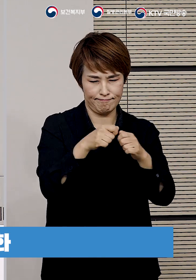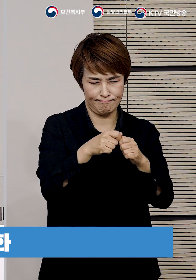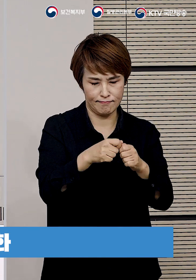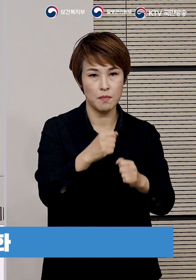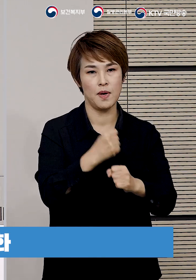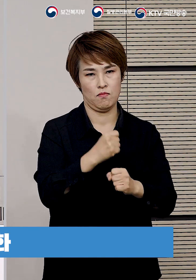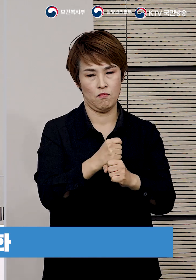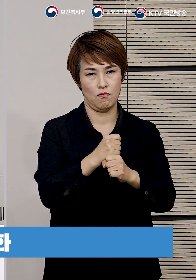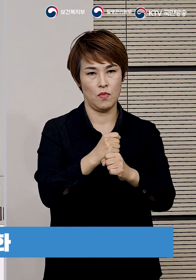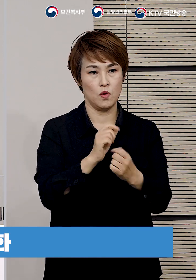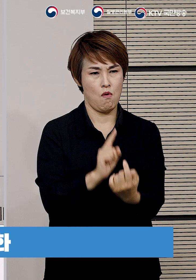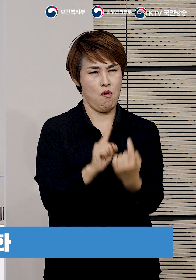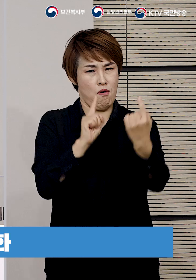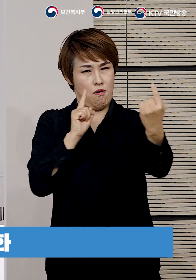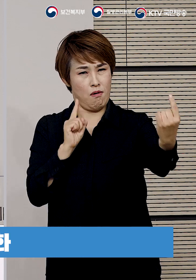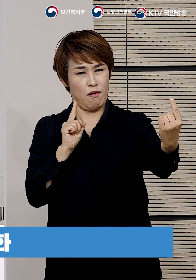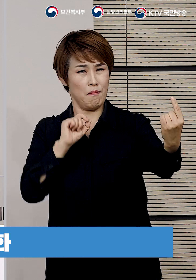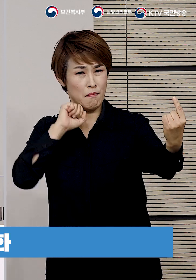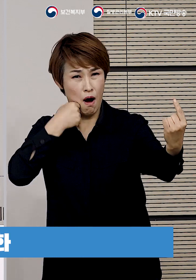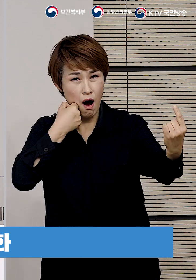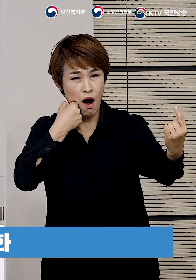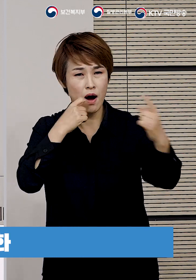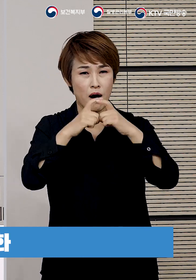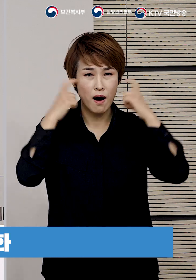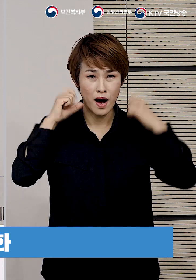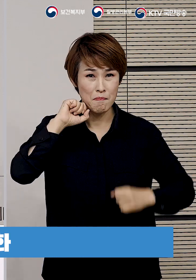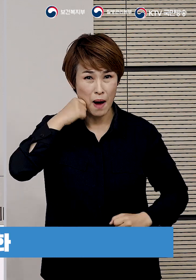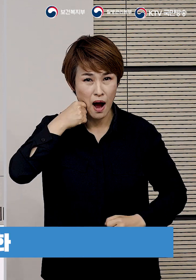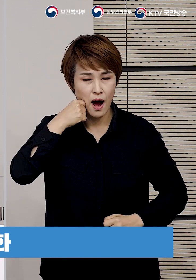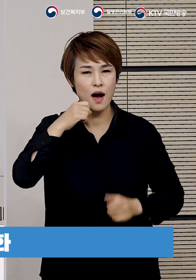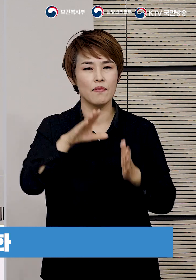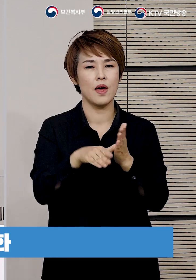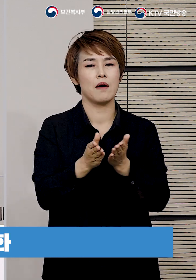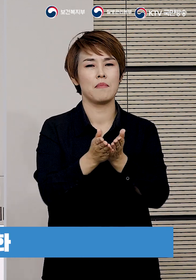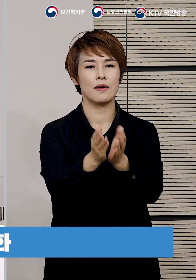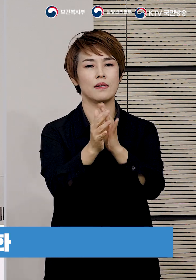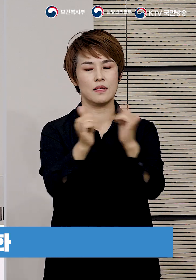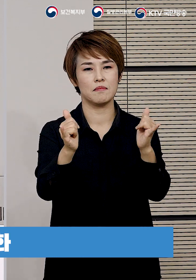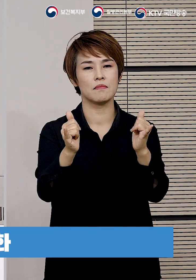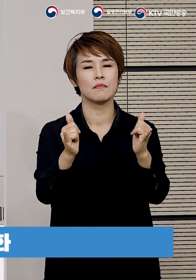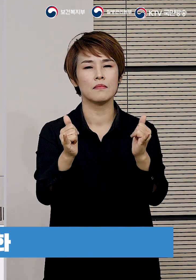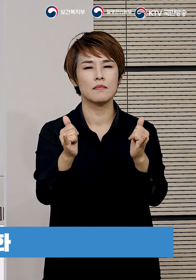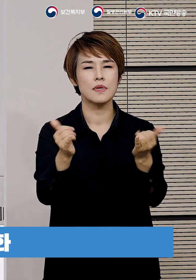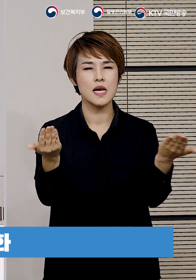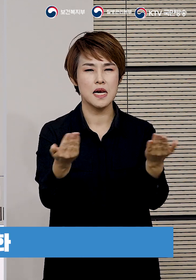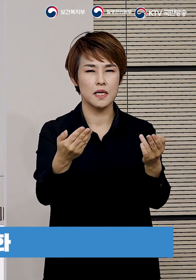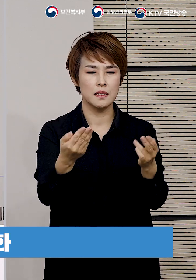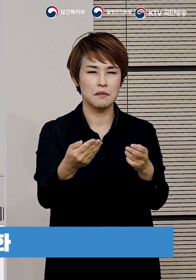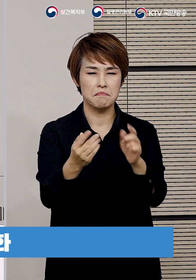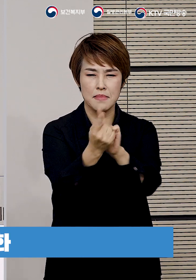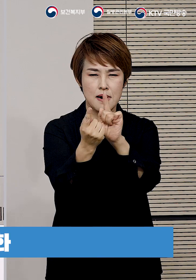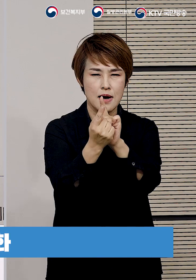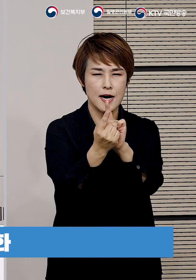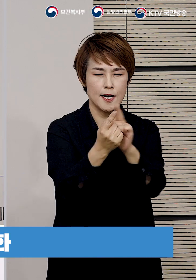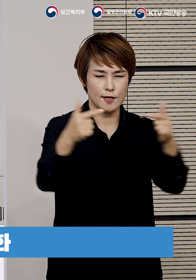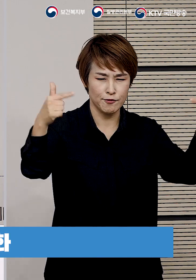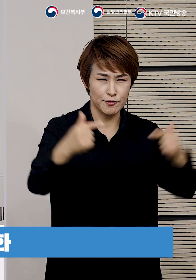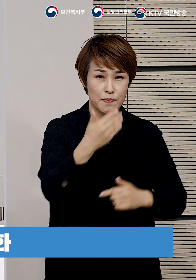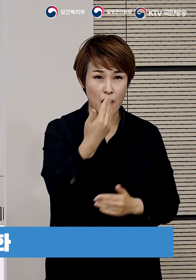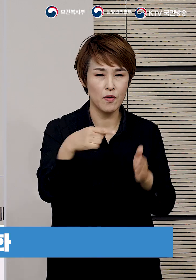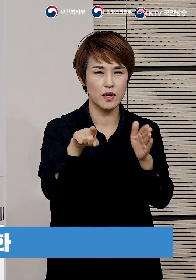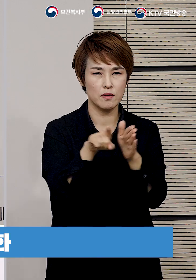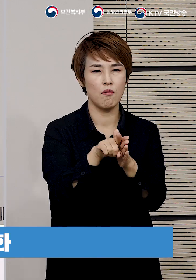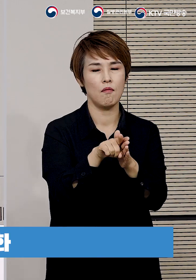세분화하고 거리두기나 마스크 착용이 어려운 현장에서는 선원과의 접촉을 최소화할 수 있는 가이드라인을